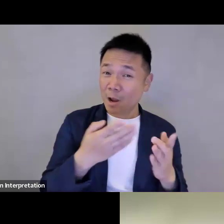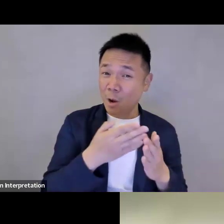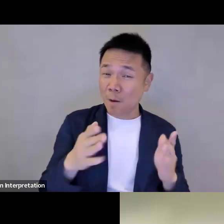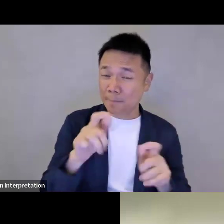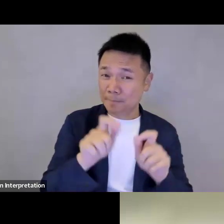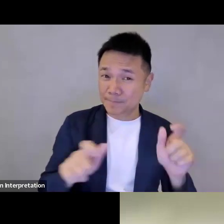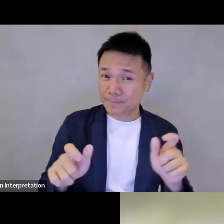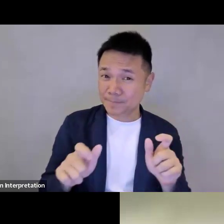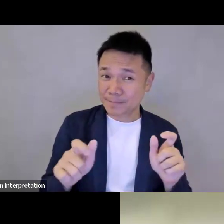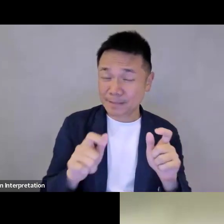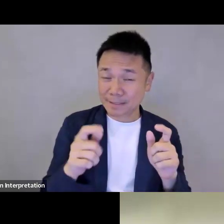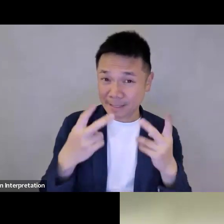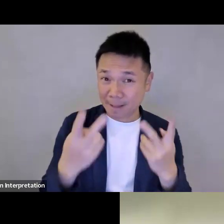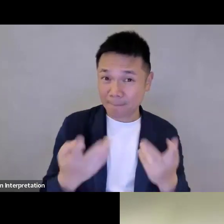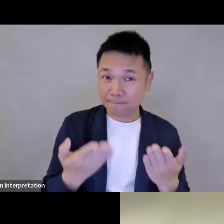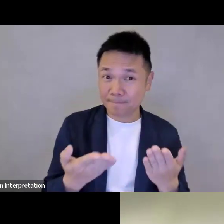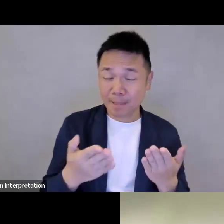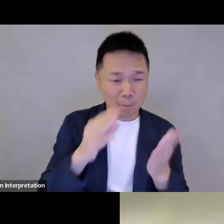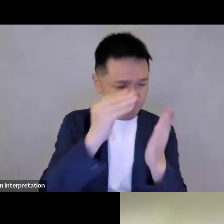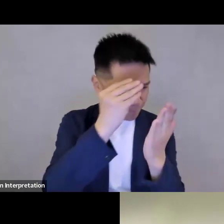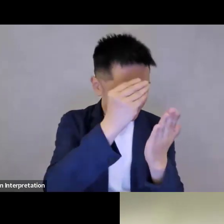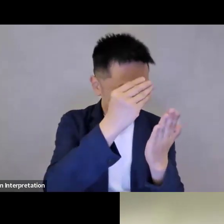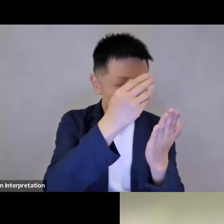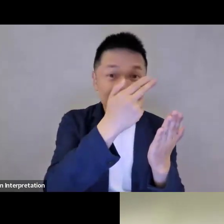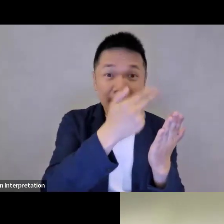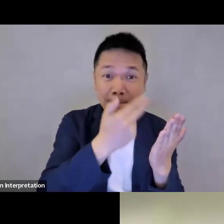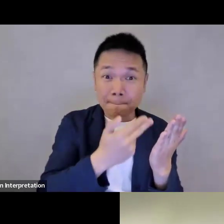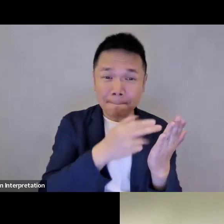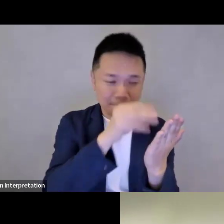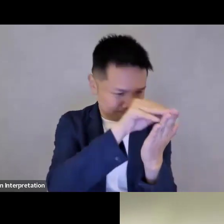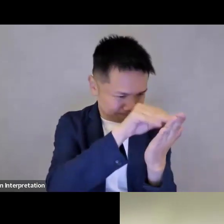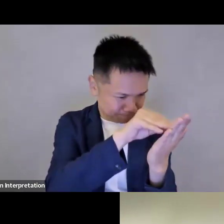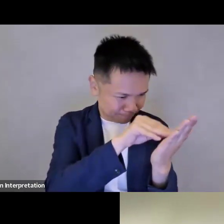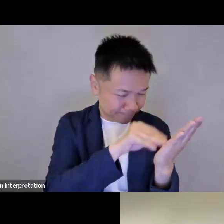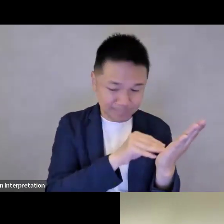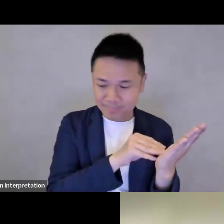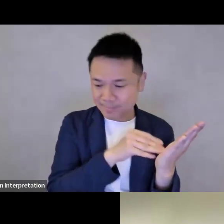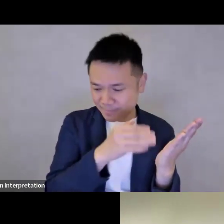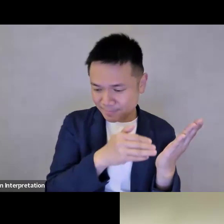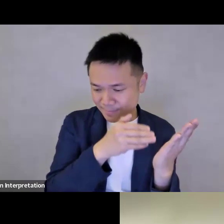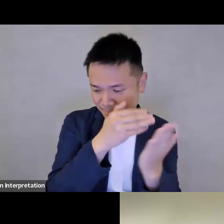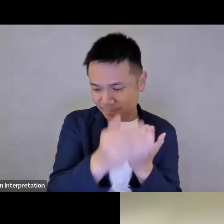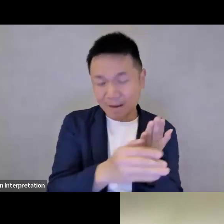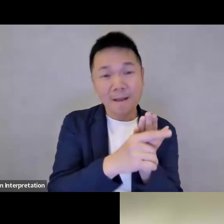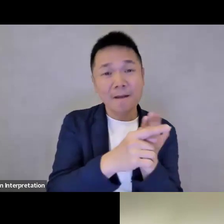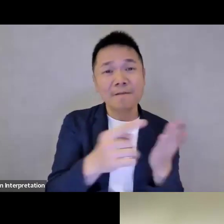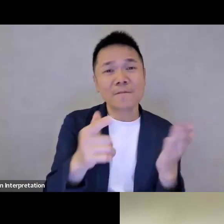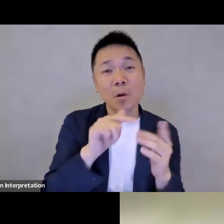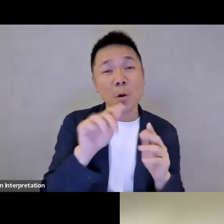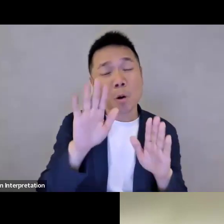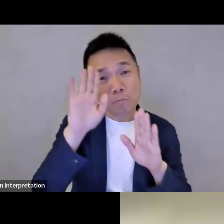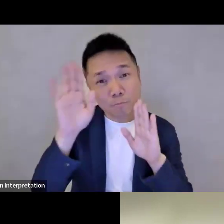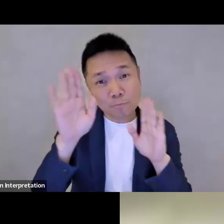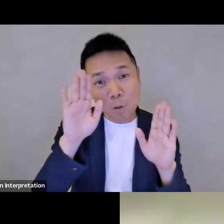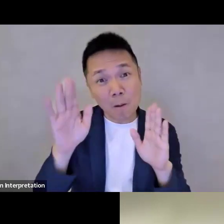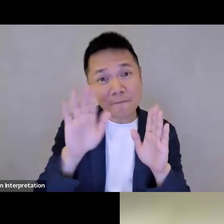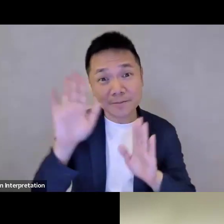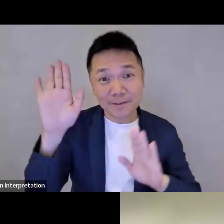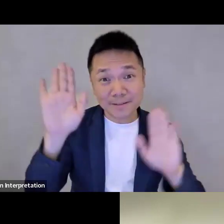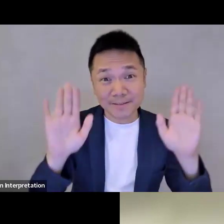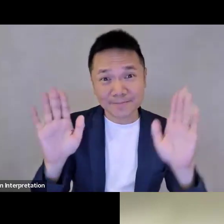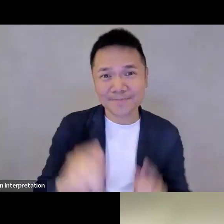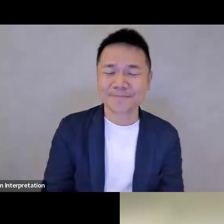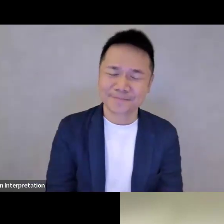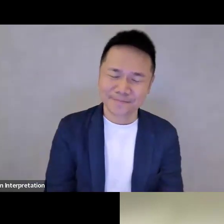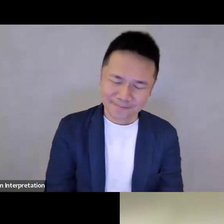空间，有一给大家，我请我们的团队记下这